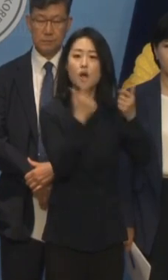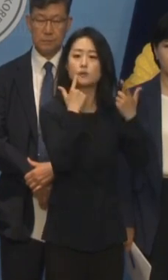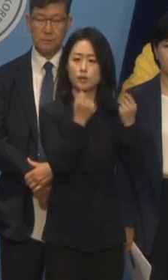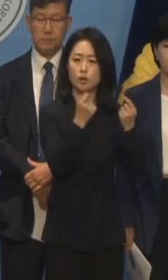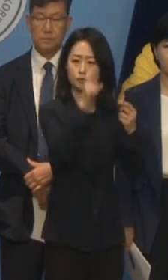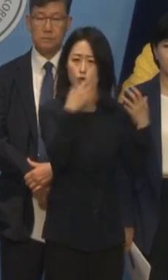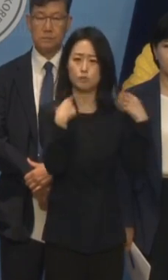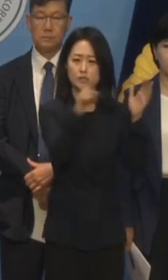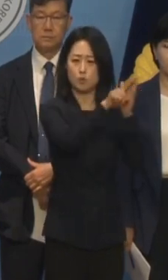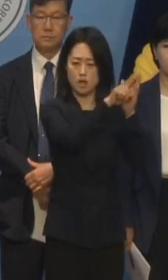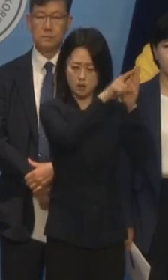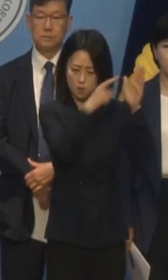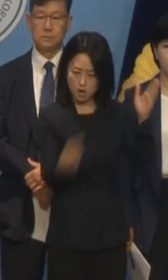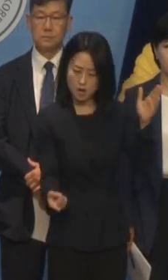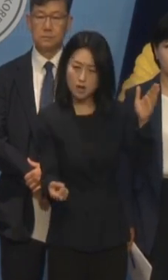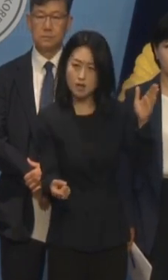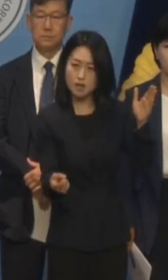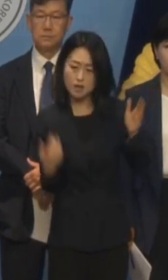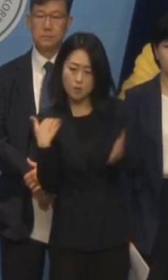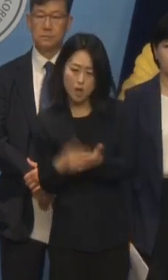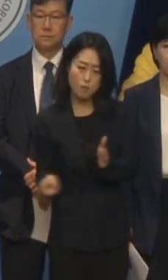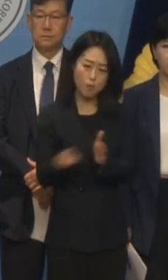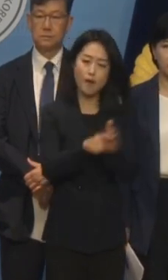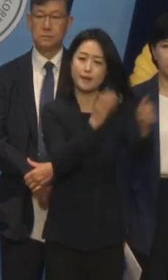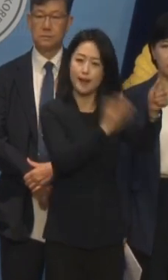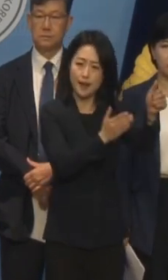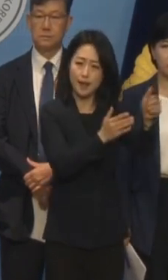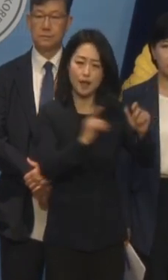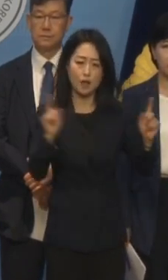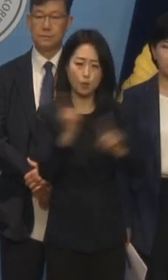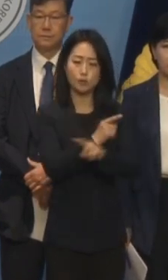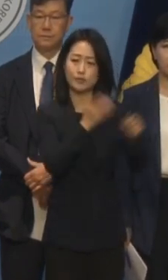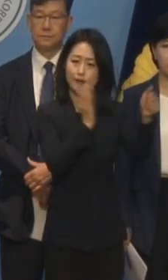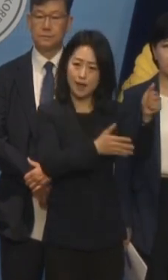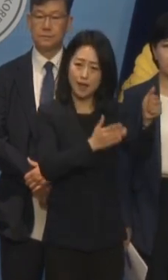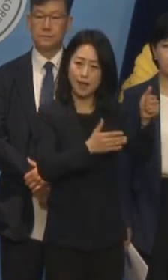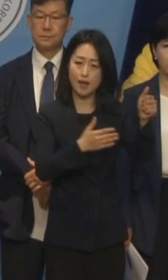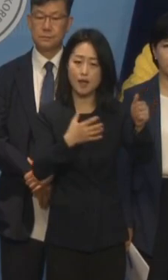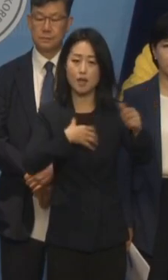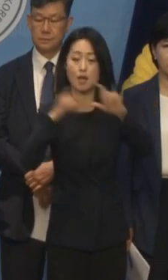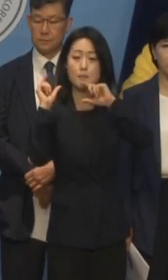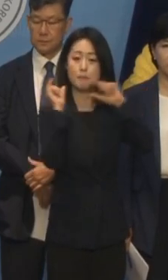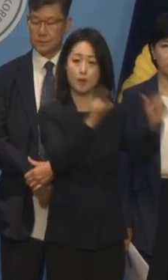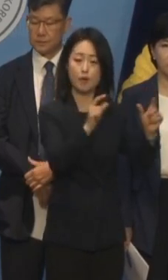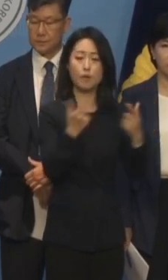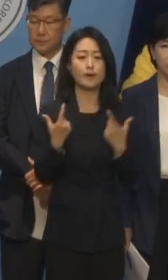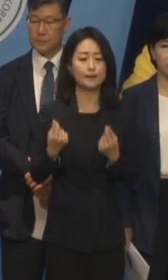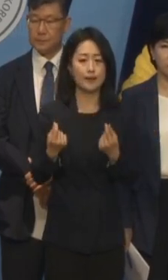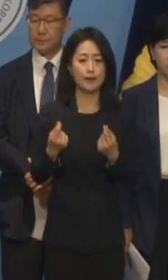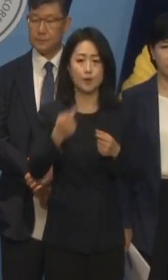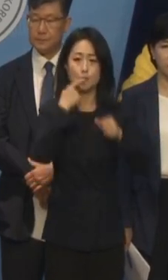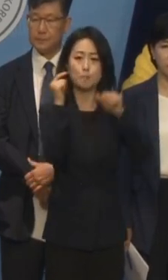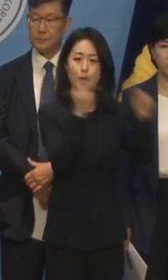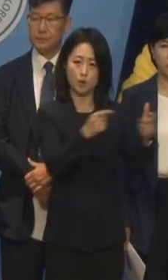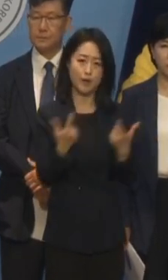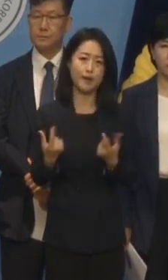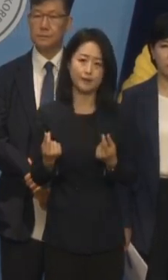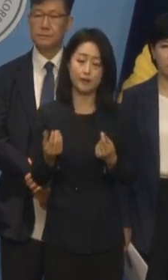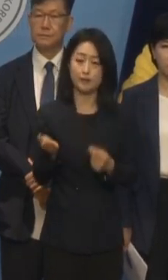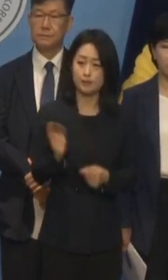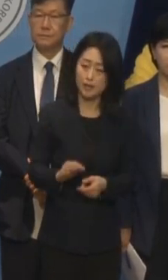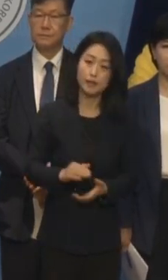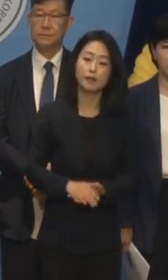정부의 신뢰를 회복하고 반성하며 고쳐 나아가라는 준엄한 명령이었습니다. 그런데